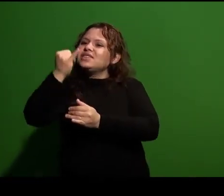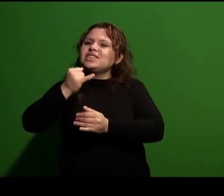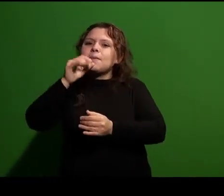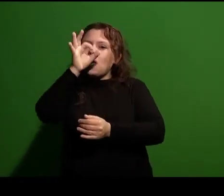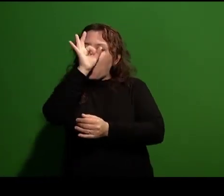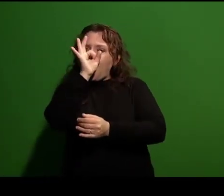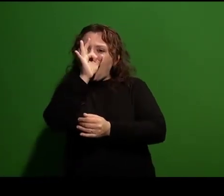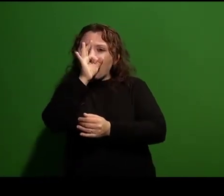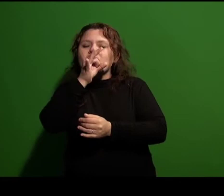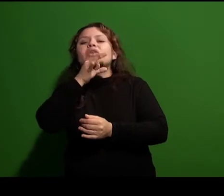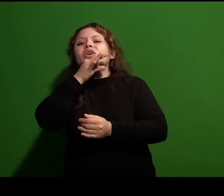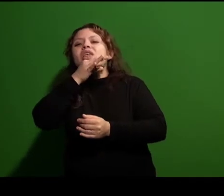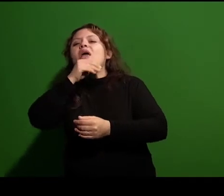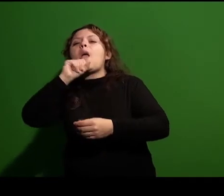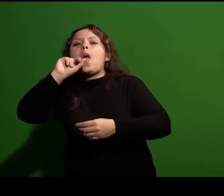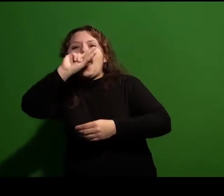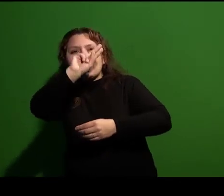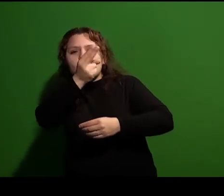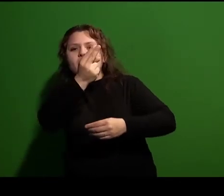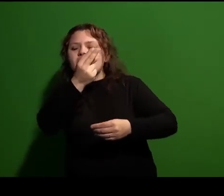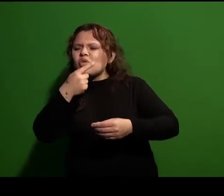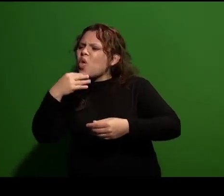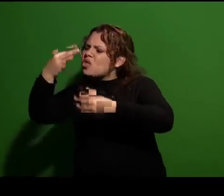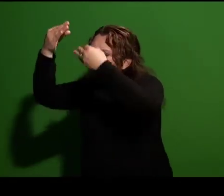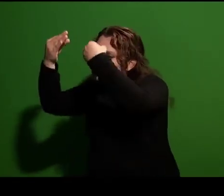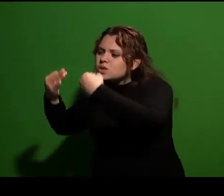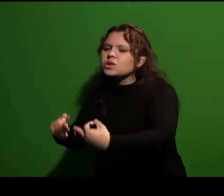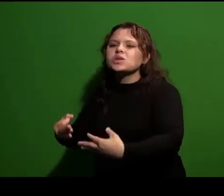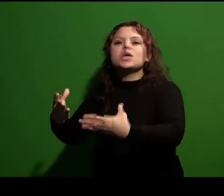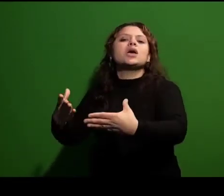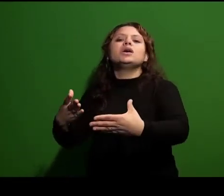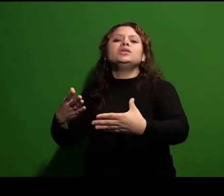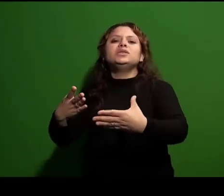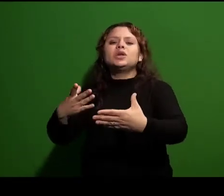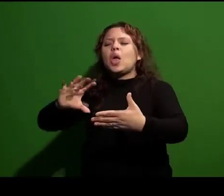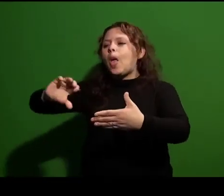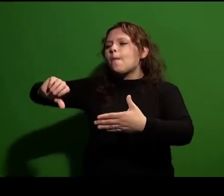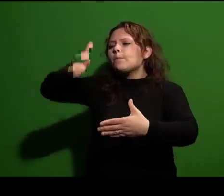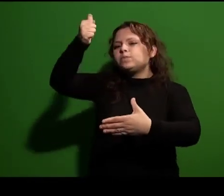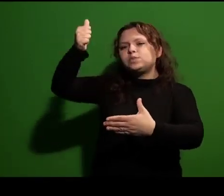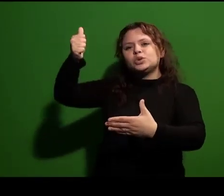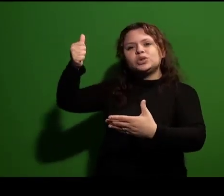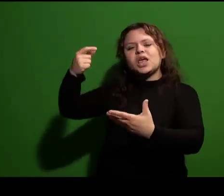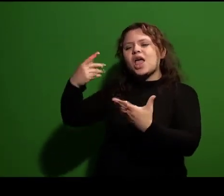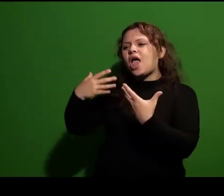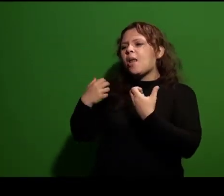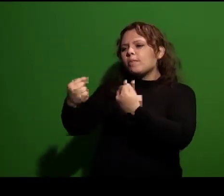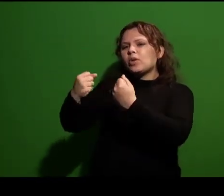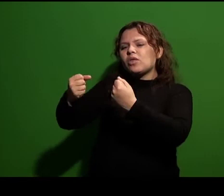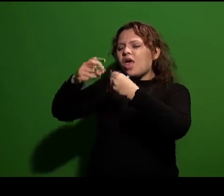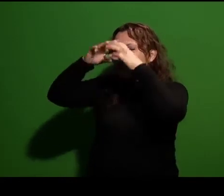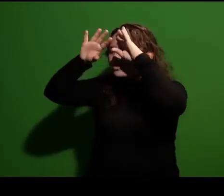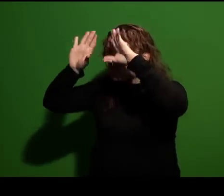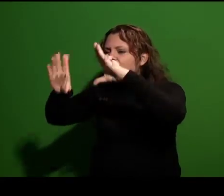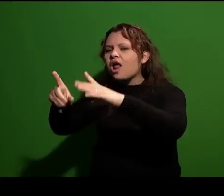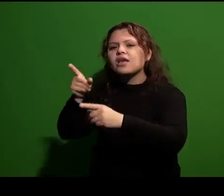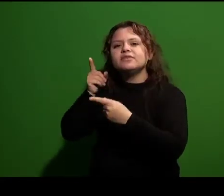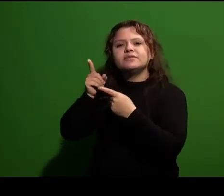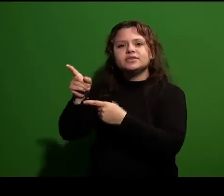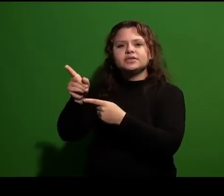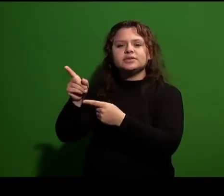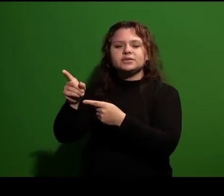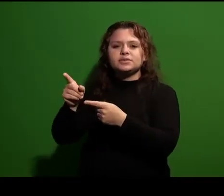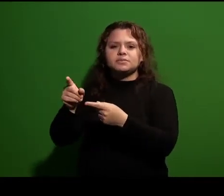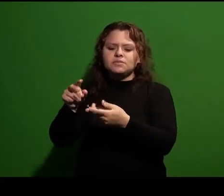que fue inmolado es digno de tomar el poder, las riquezas, la sabiduría, la fortaleza, la honra, la gloria y